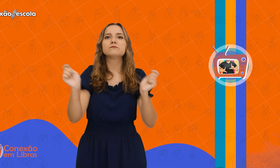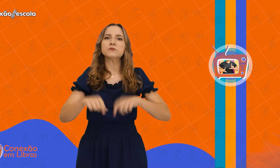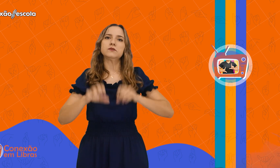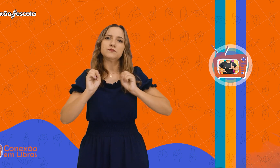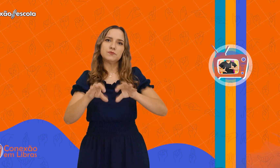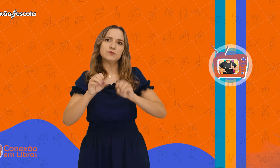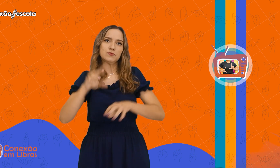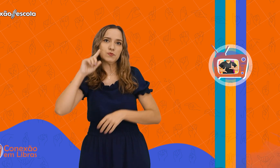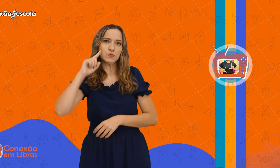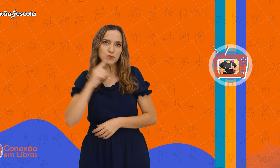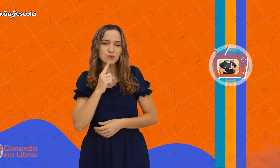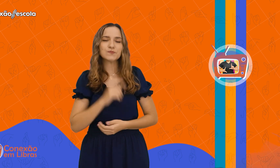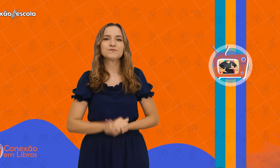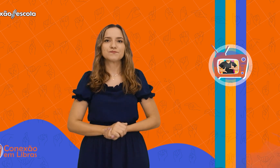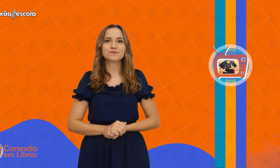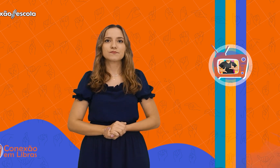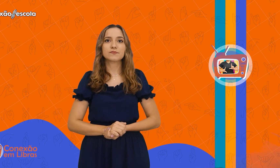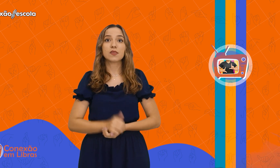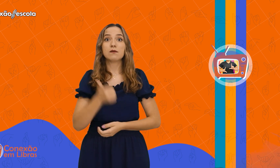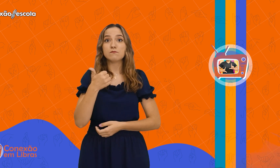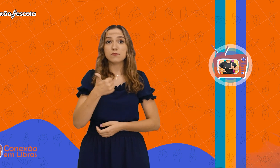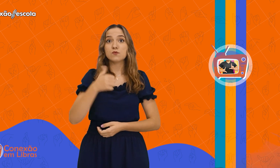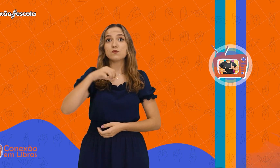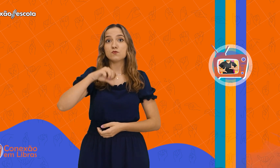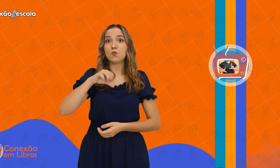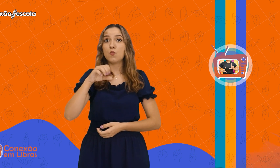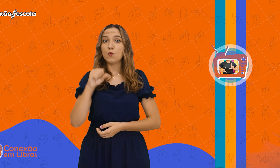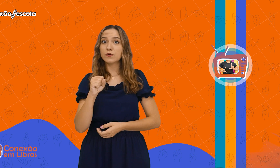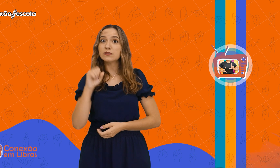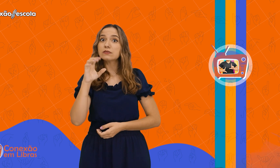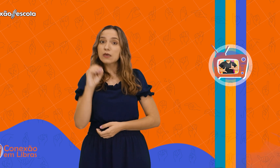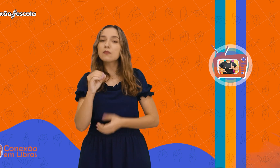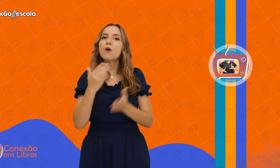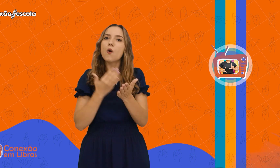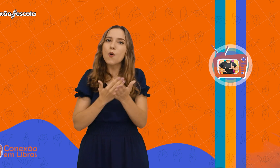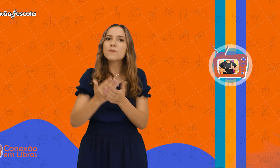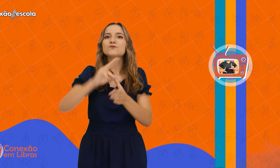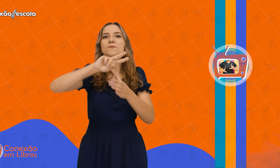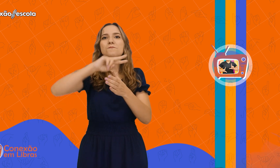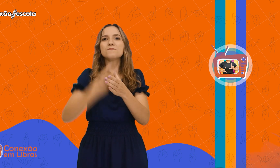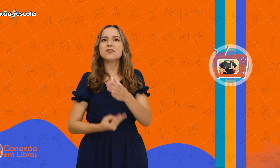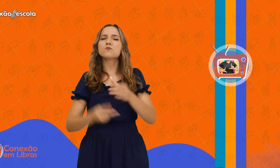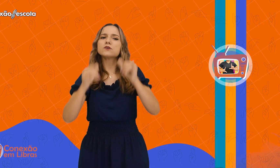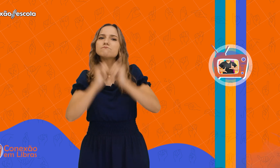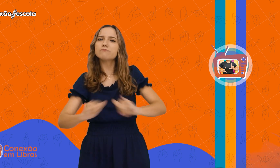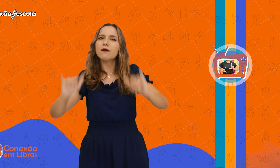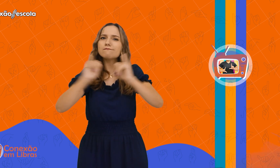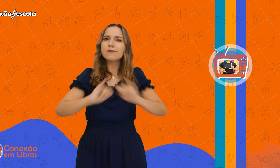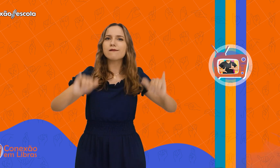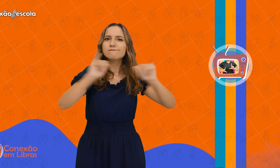partir de 1980, as ideias em relação ao bilinguismo começaram a ser